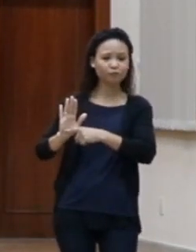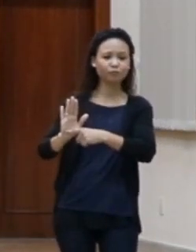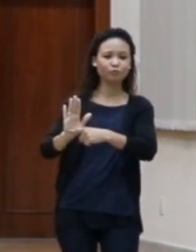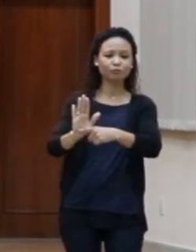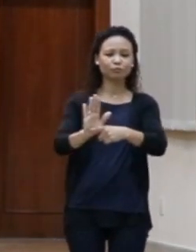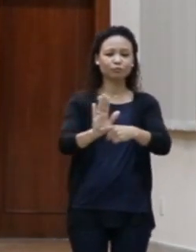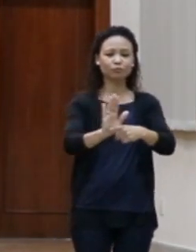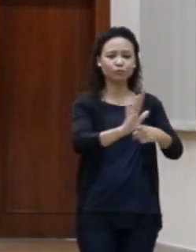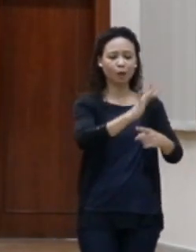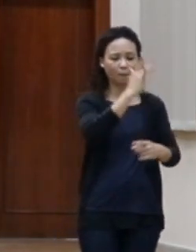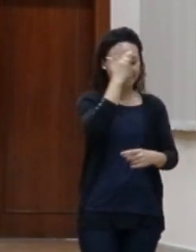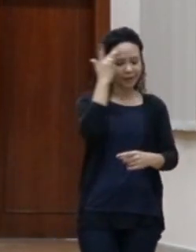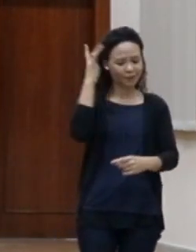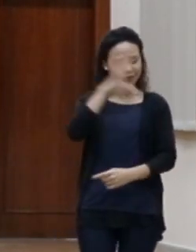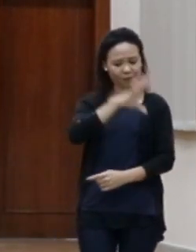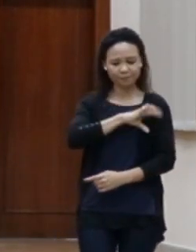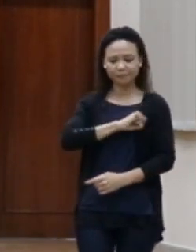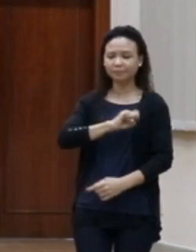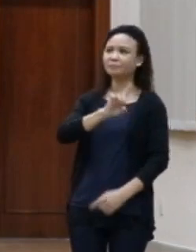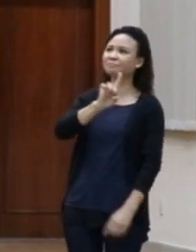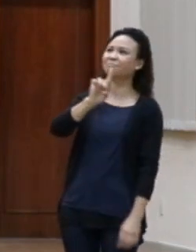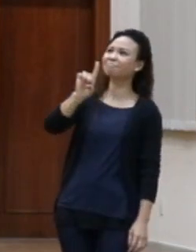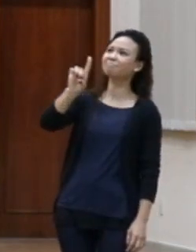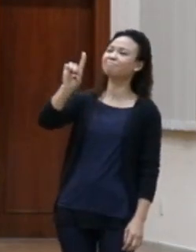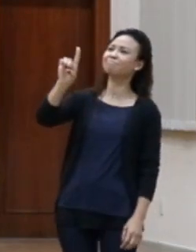Te amam.